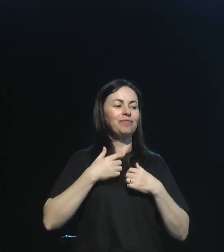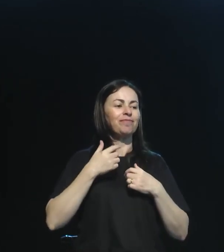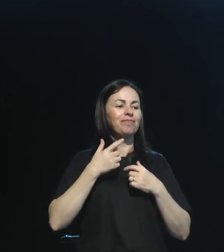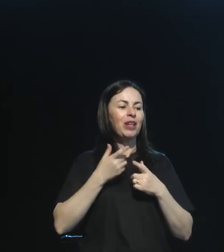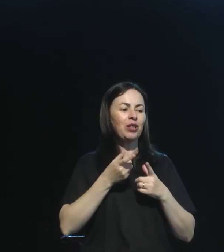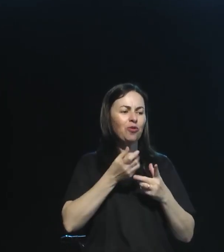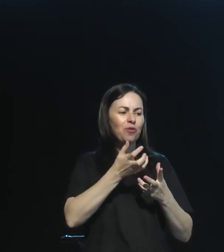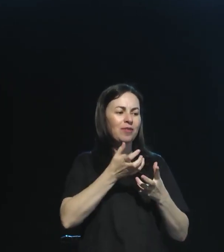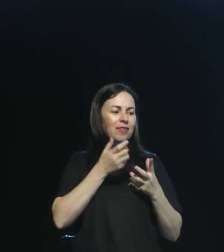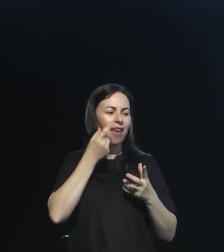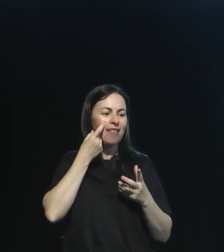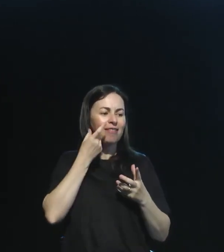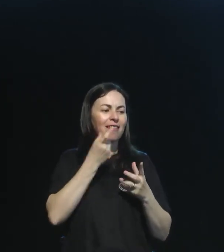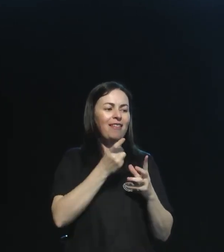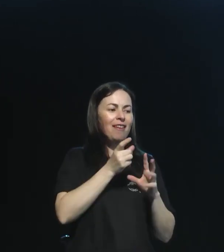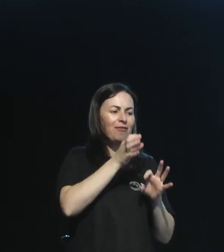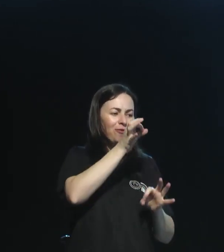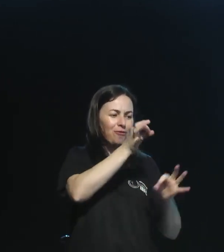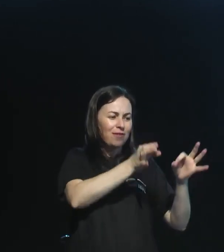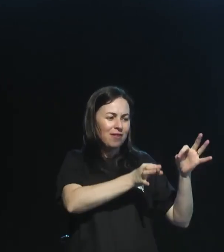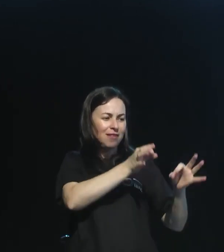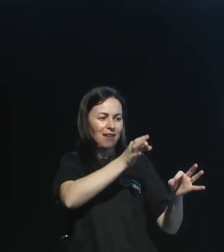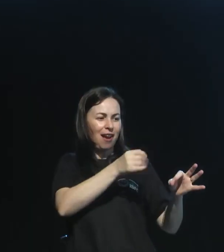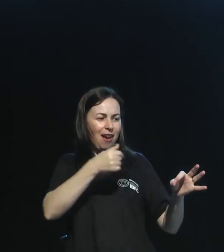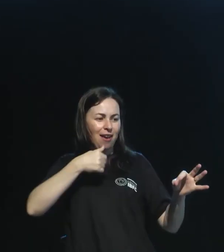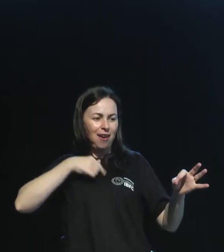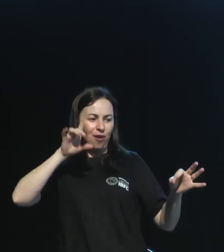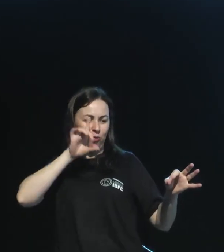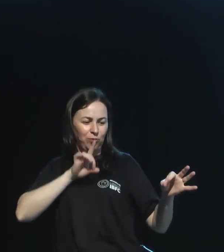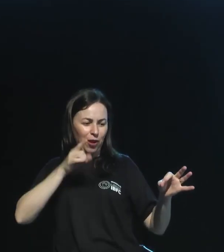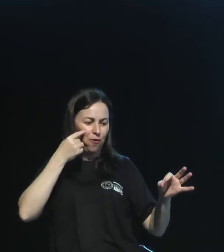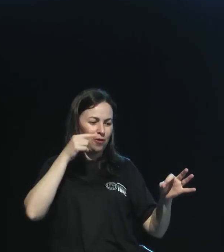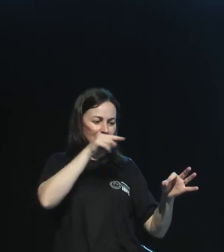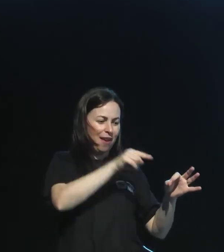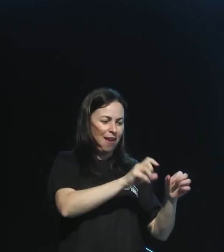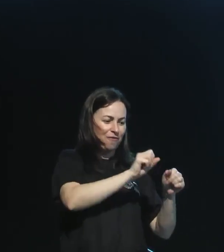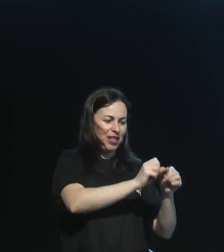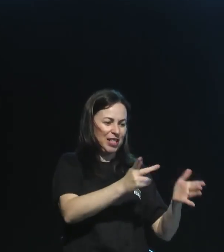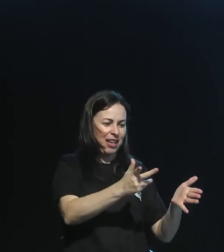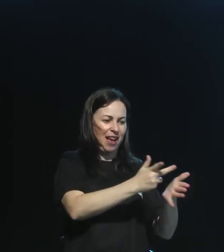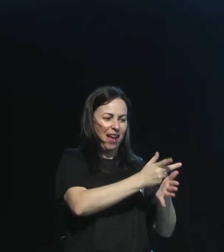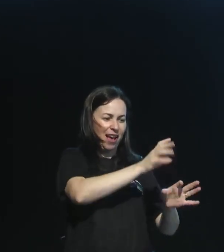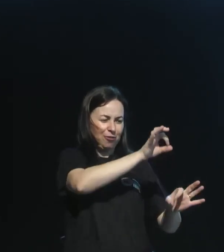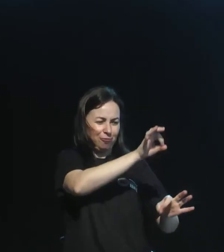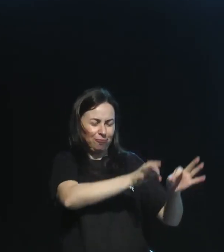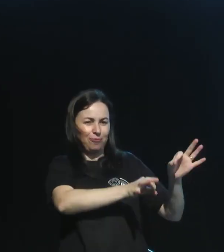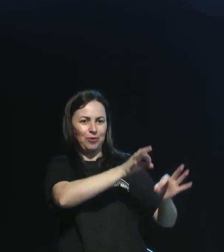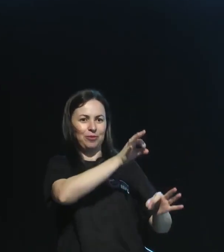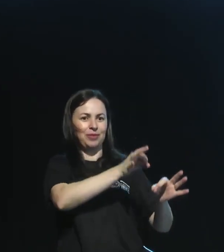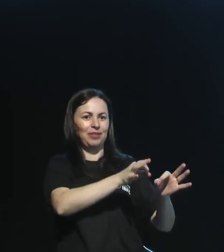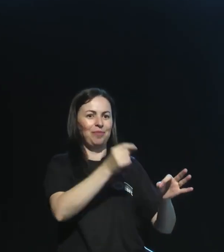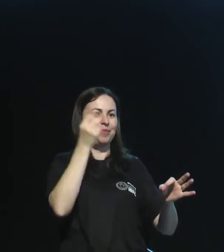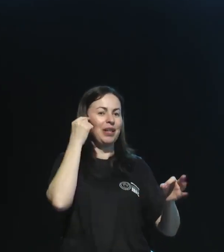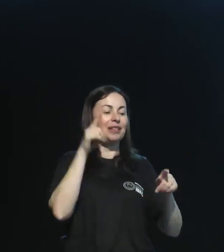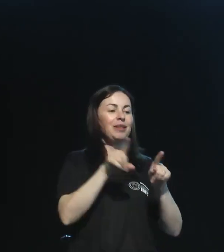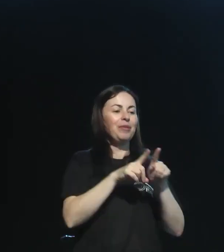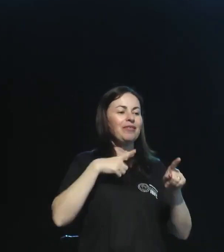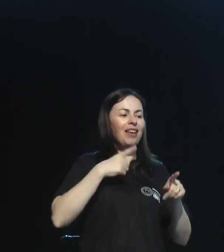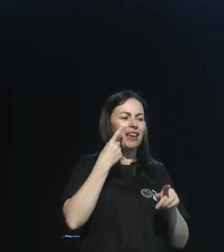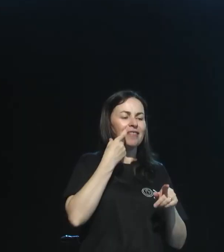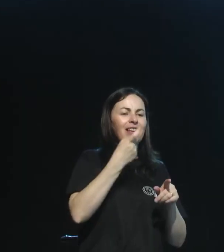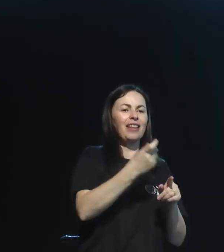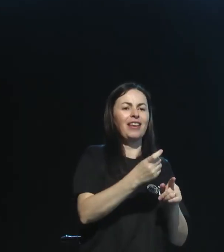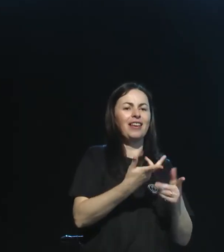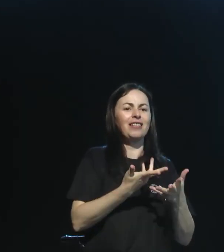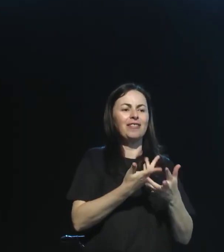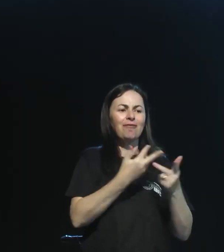vai ter vontade de ser Deus e botar no inferno, botar no céu. Você vai ser levado à luxúria, ao desejo, à cobiça, à